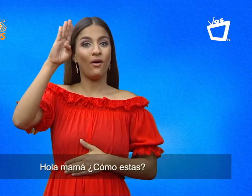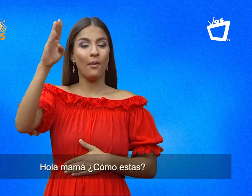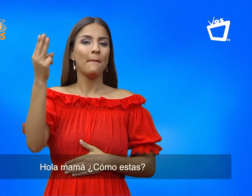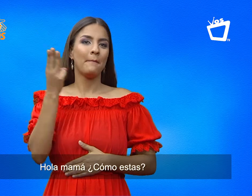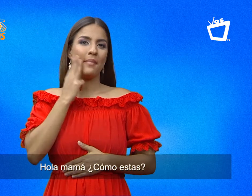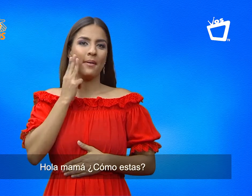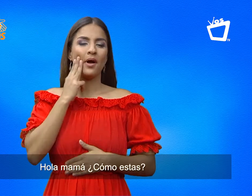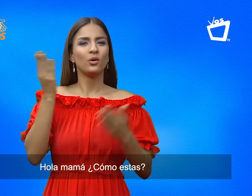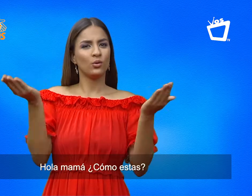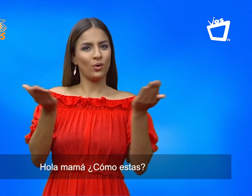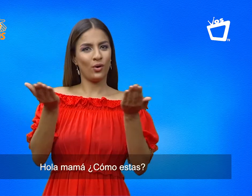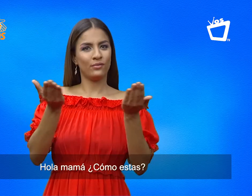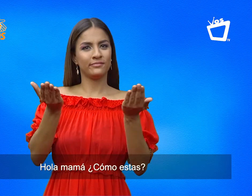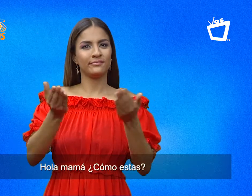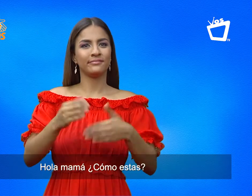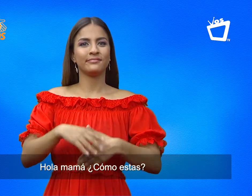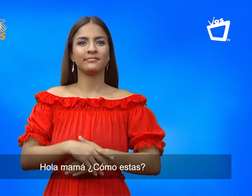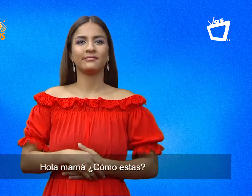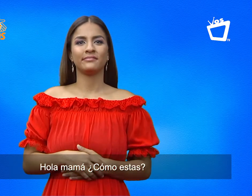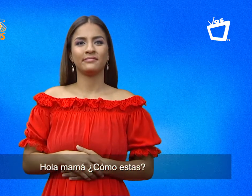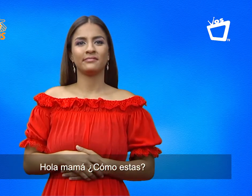hola mamá cómo estás